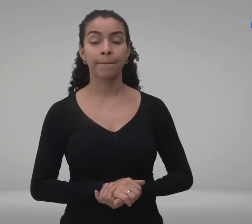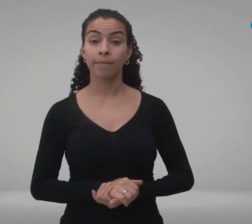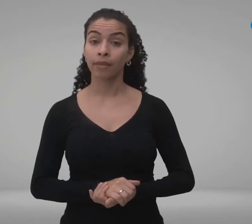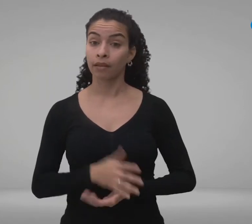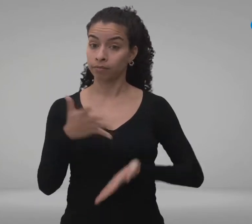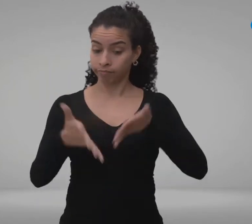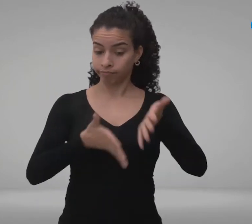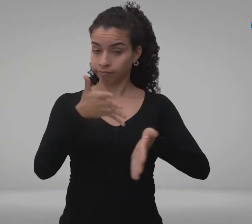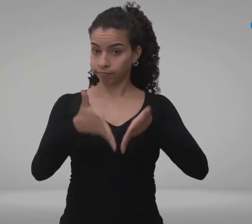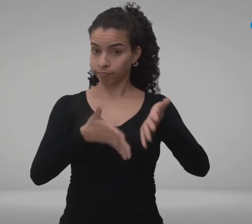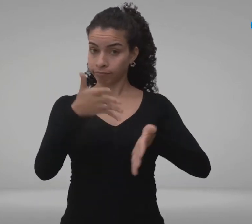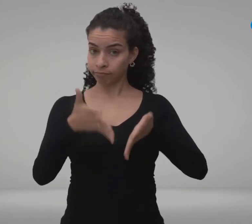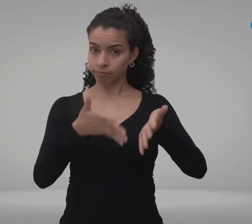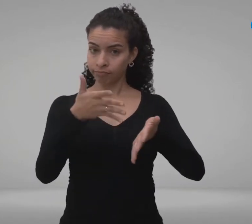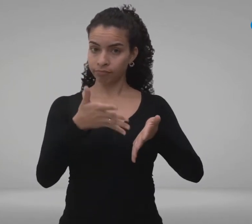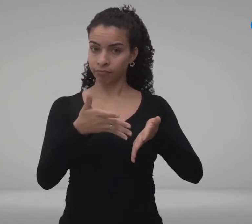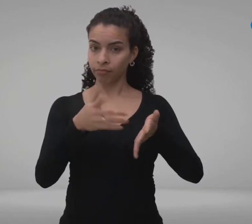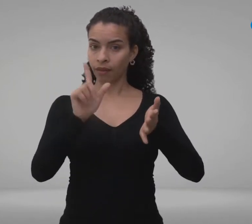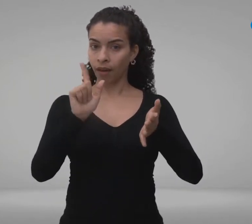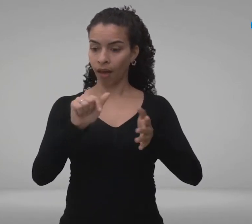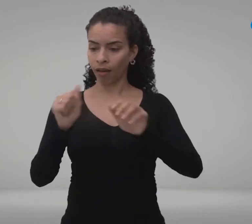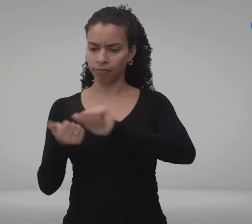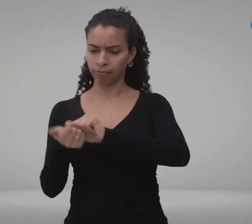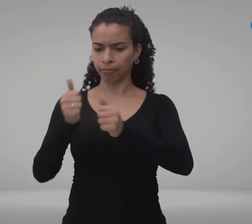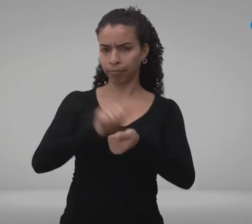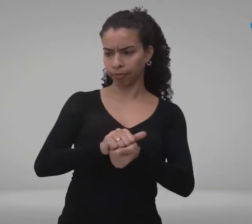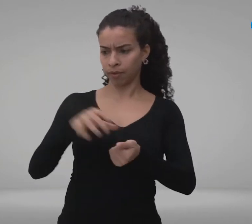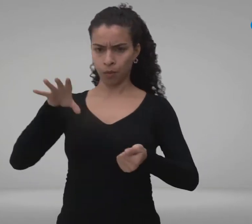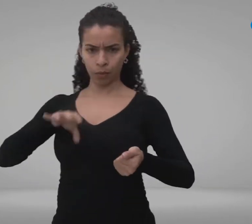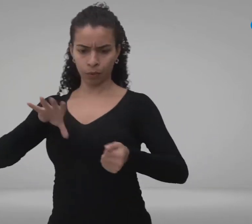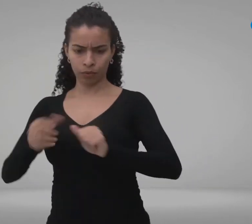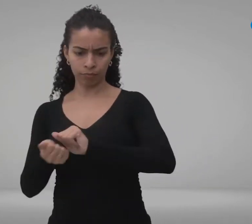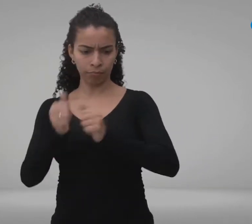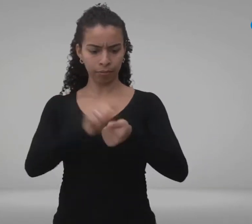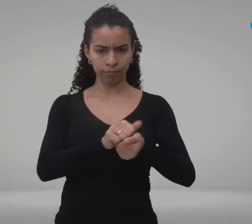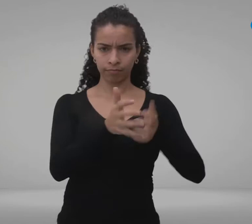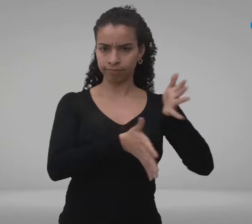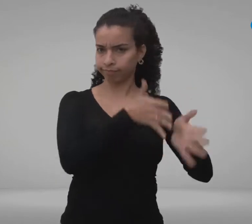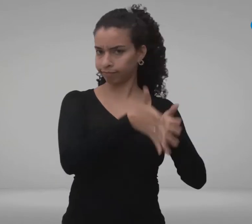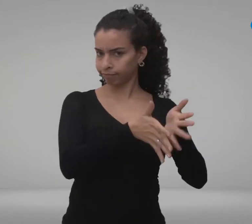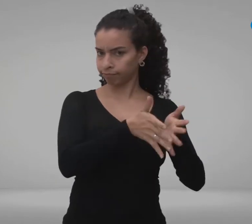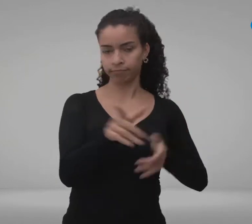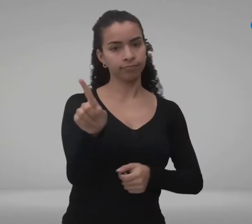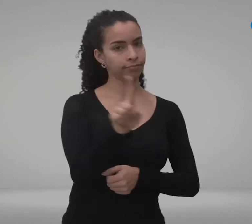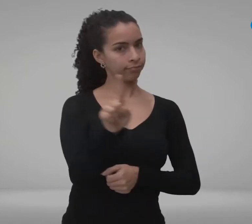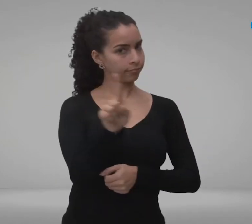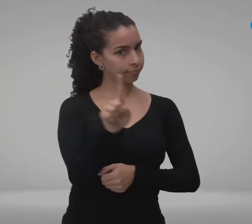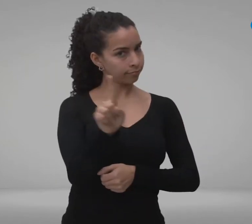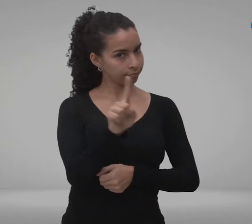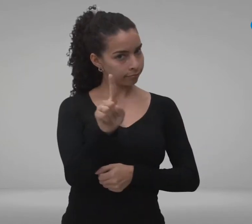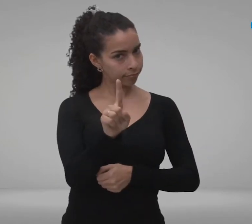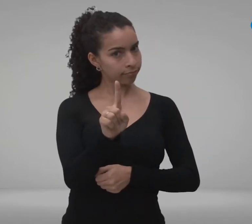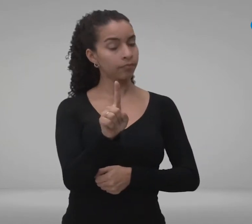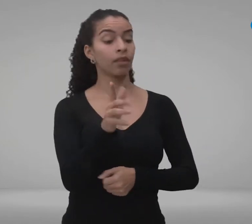de sinais, ela é uma versão sinalizada da língua oral? Não. A língua de sinais,